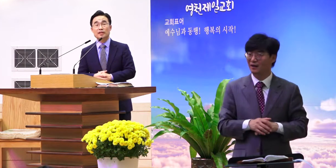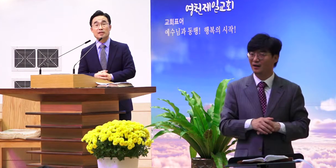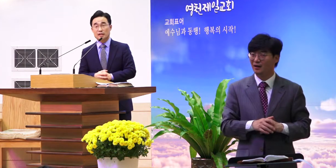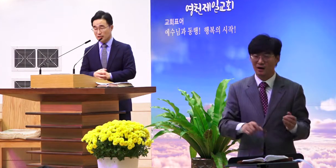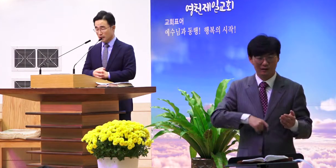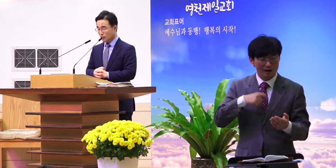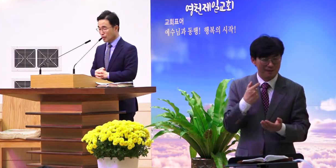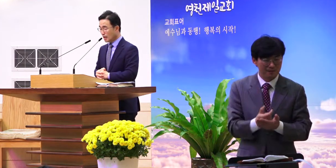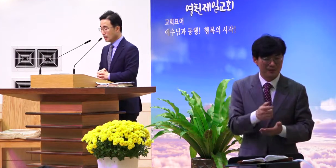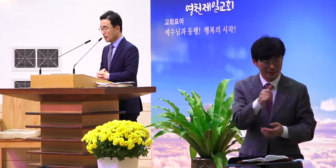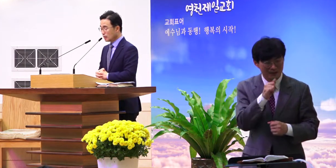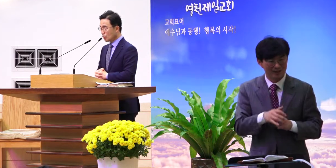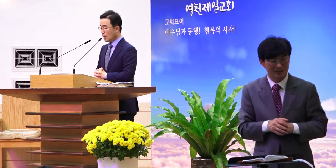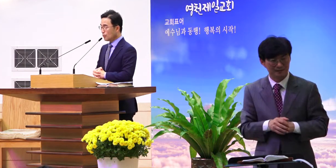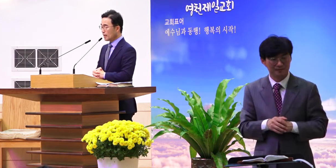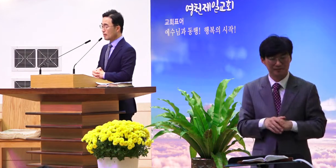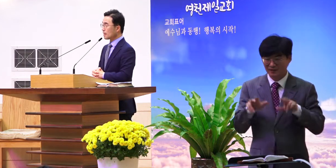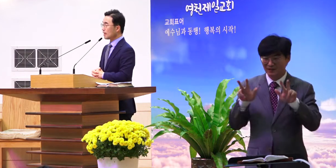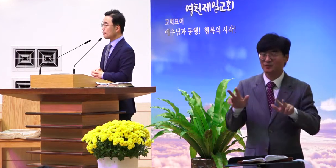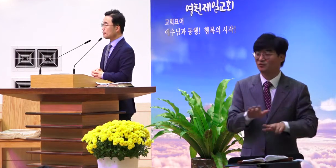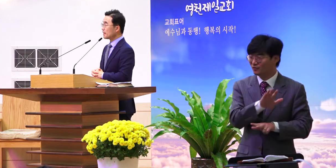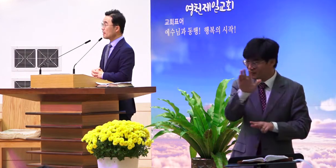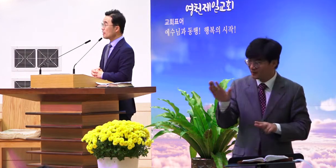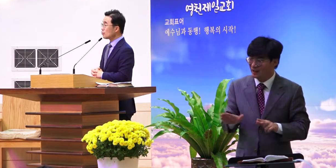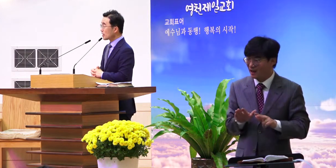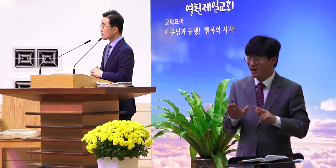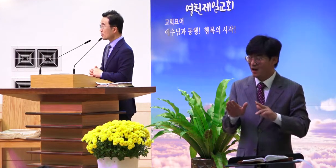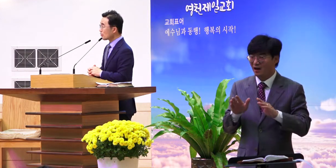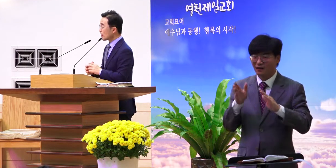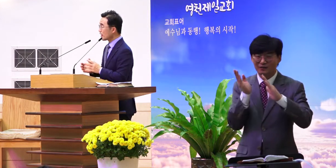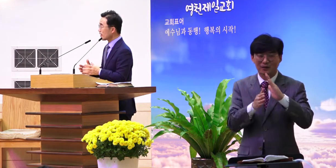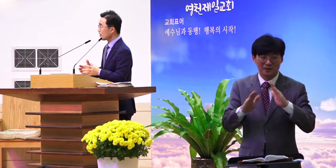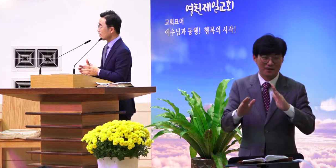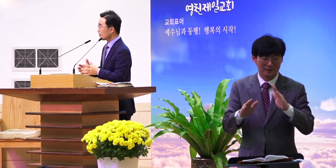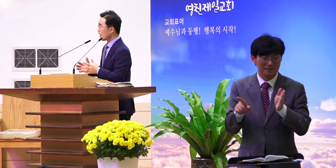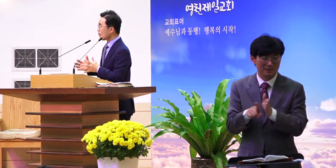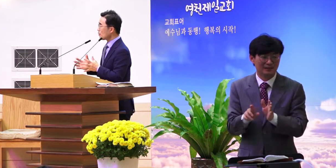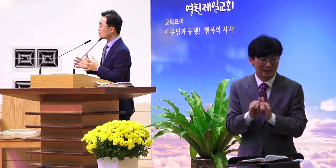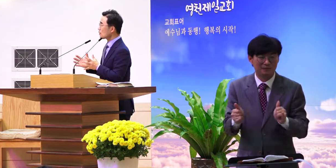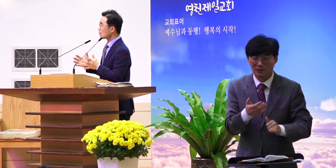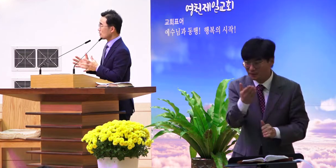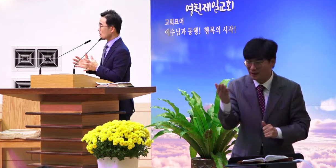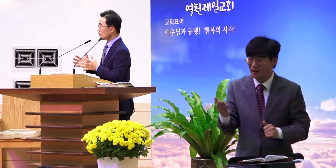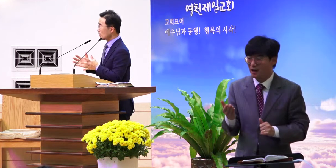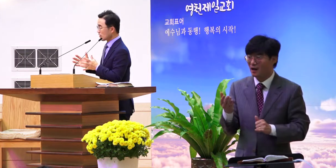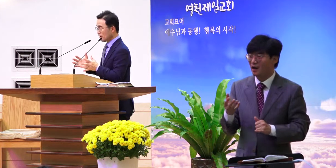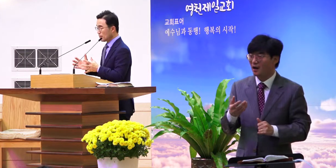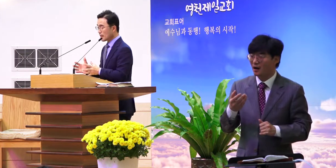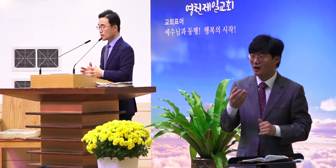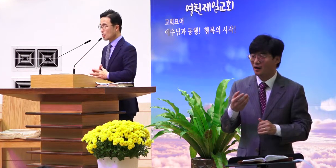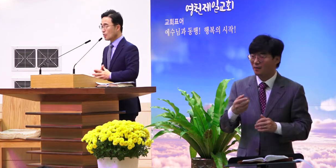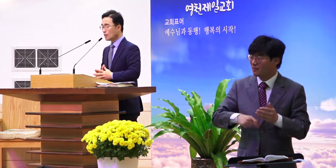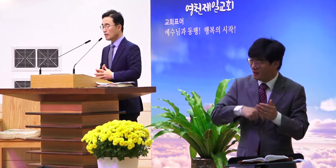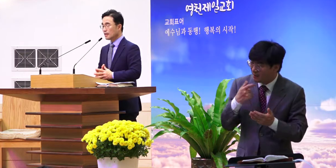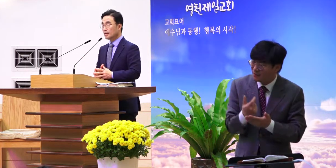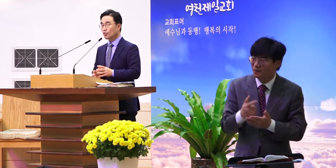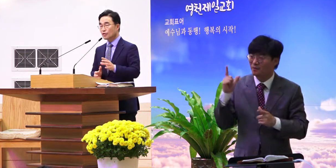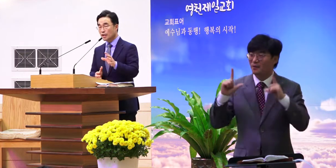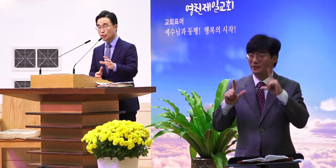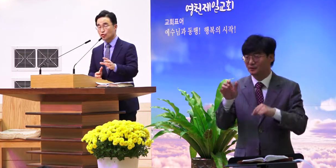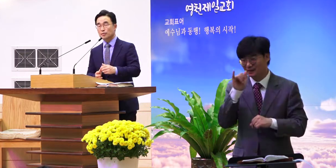부분이 있는지 우리가 돌아보아야 합니다. 주님께서는 여러분에게 아포스톨로스 여러분을 그렇게